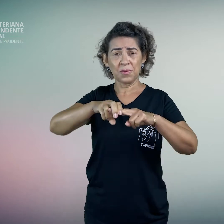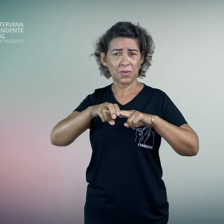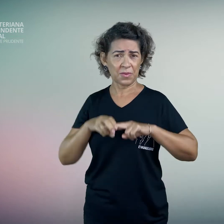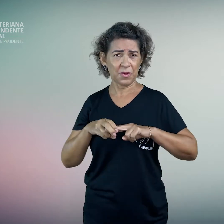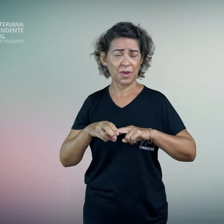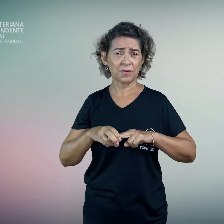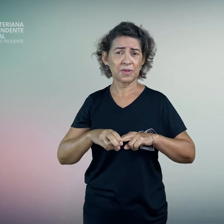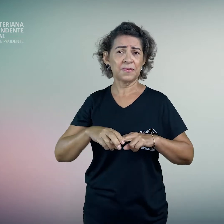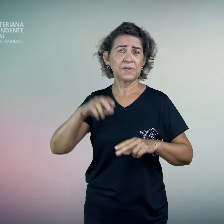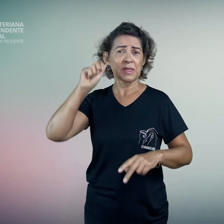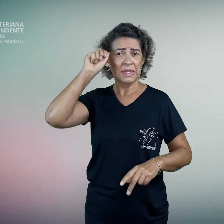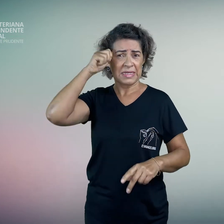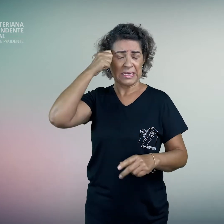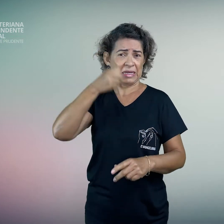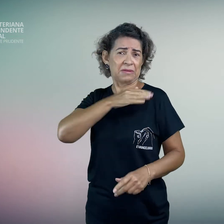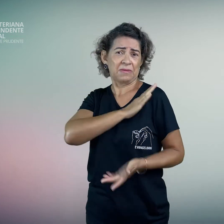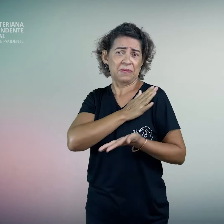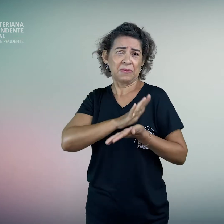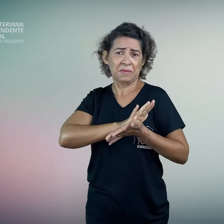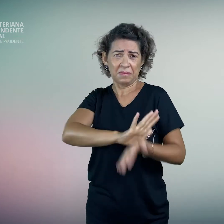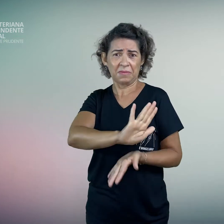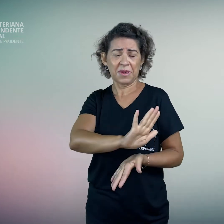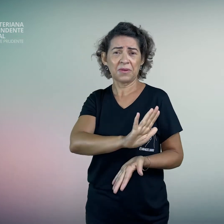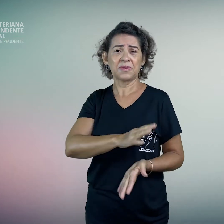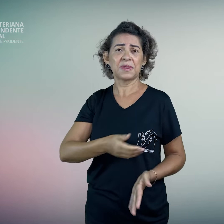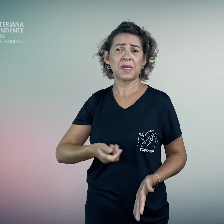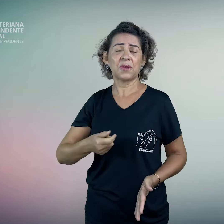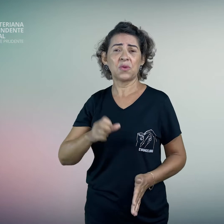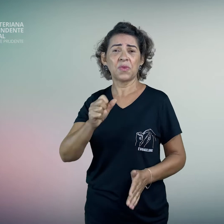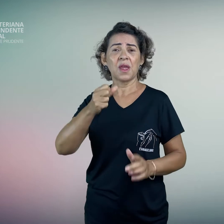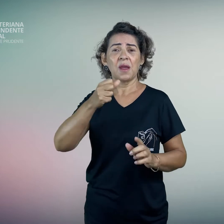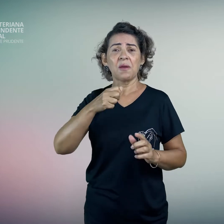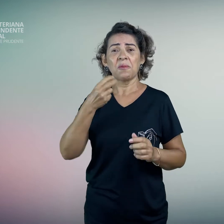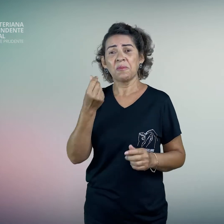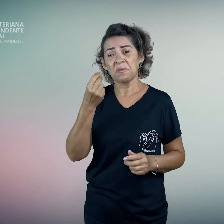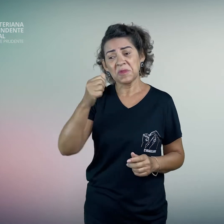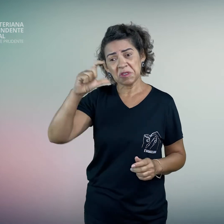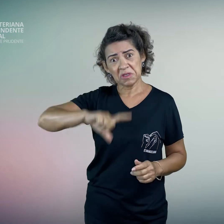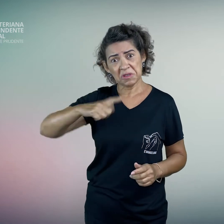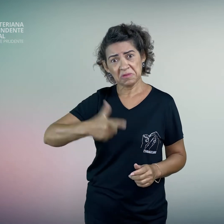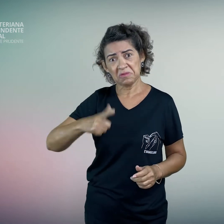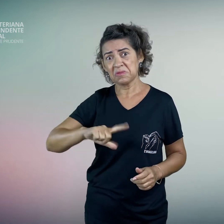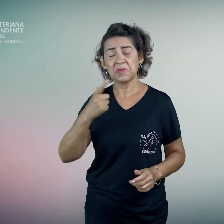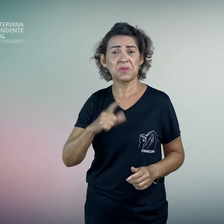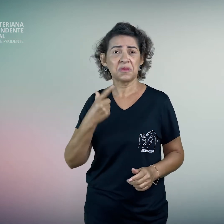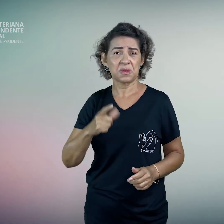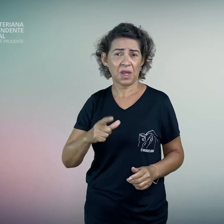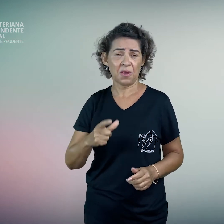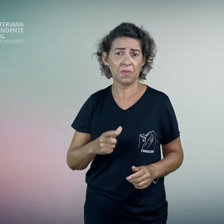condições socioeconômicas estabelecidas por pessoas e demônios. É como se